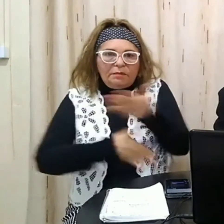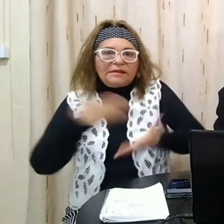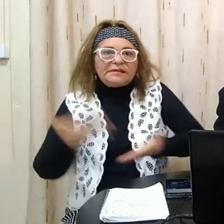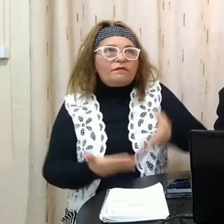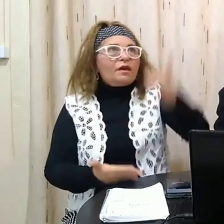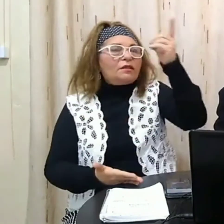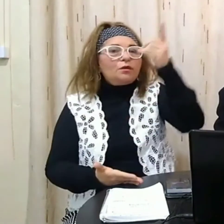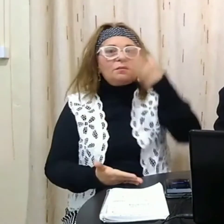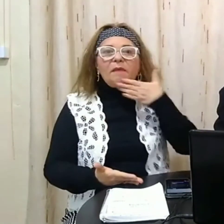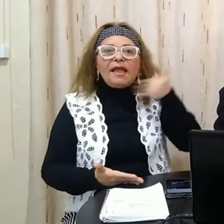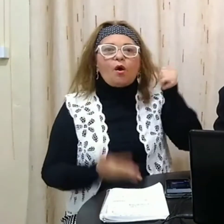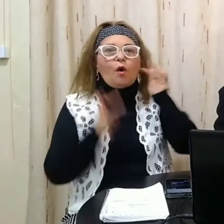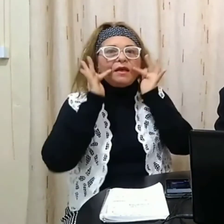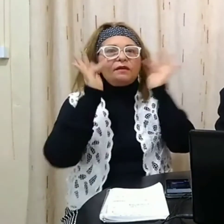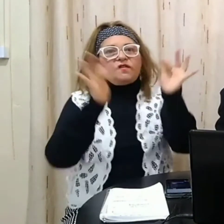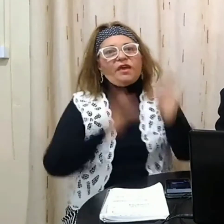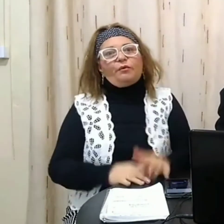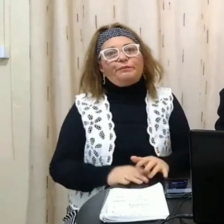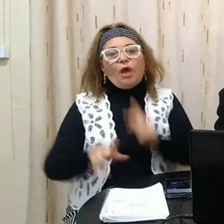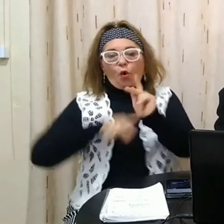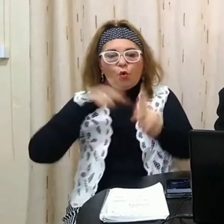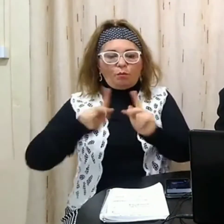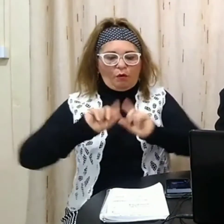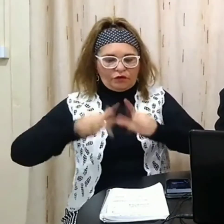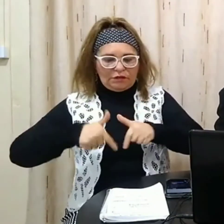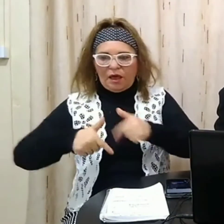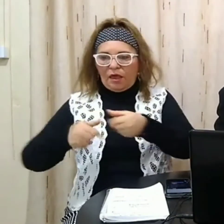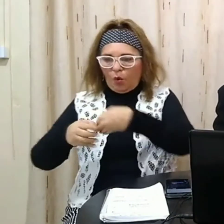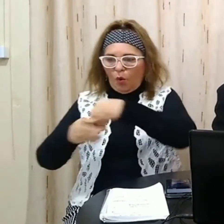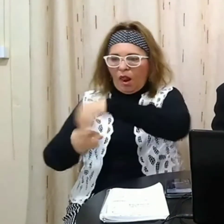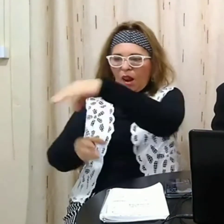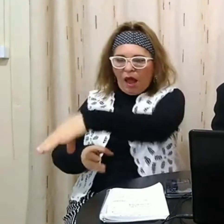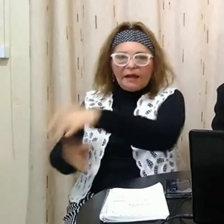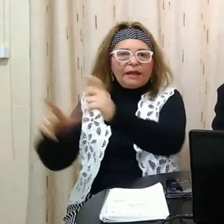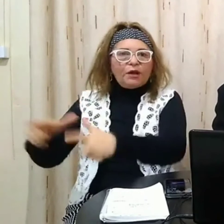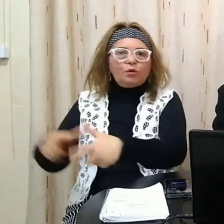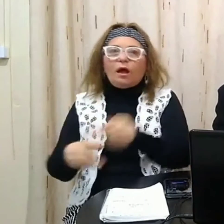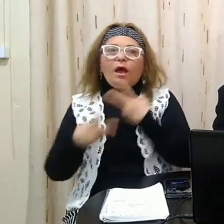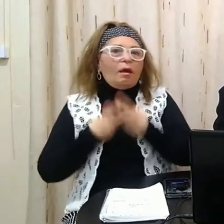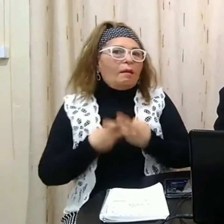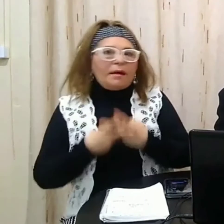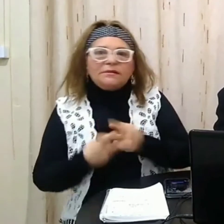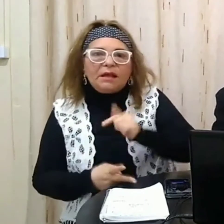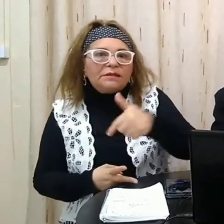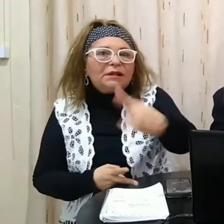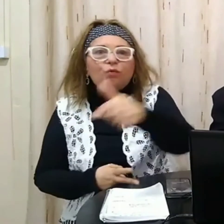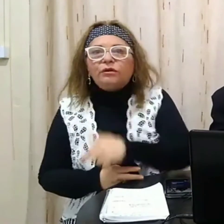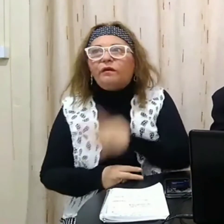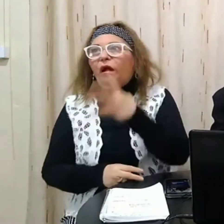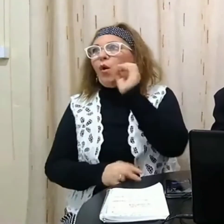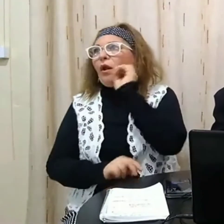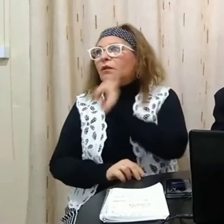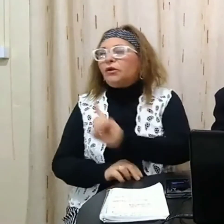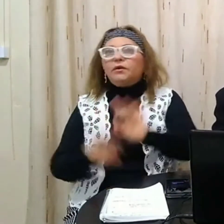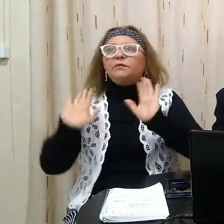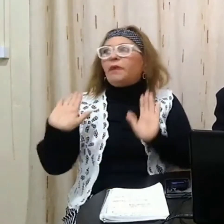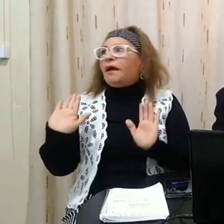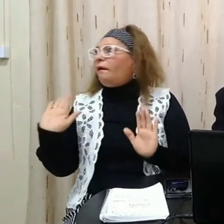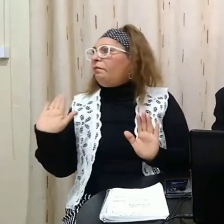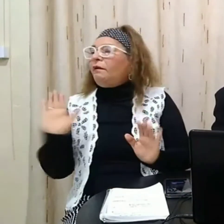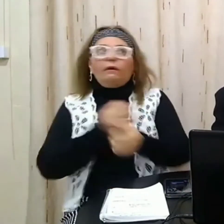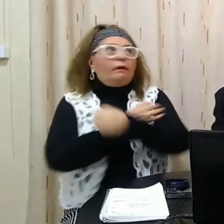muito fiel. Mas o povo de Israel ficou impaciente. 40 dias ali parado, não